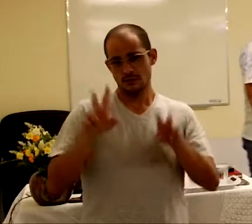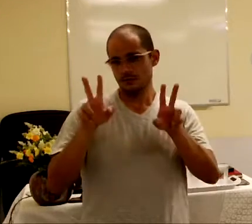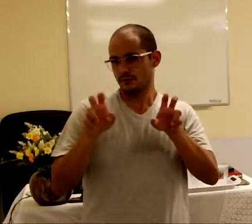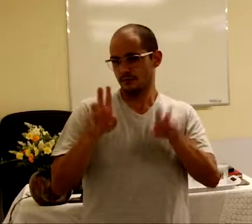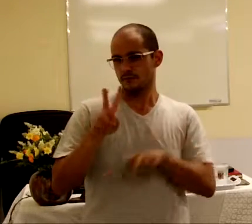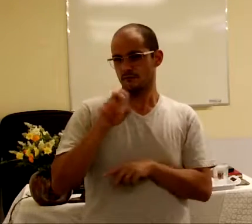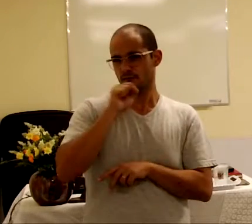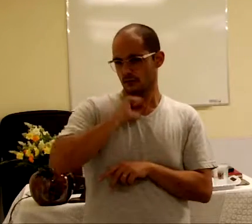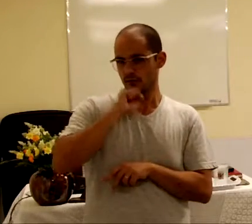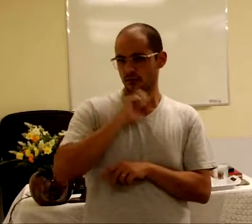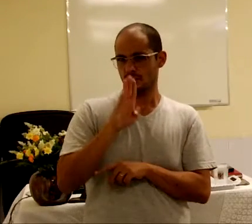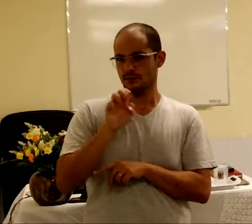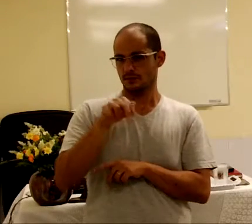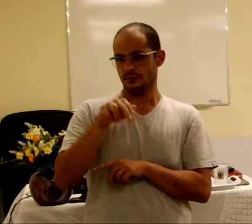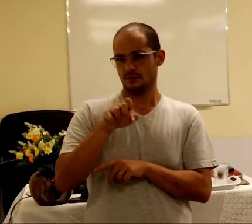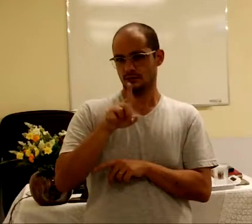Benedita.